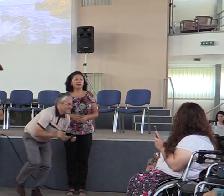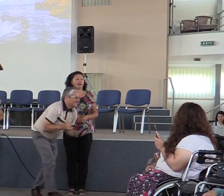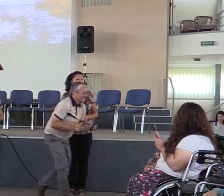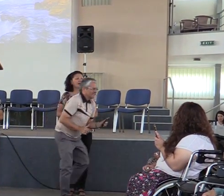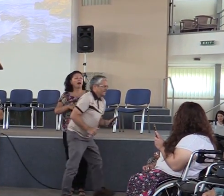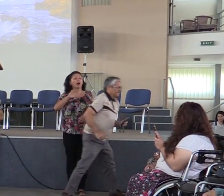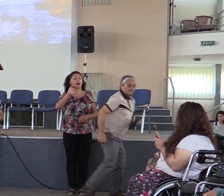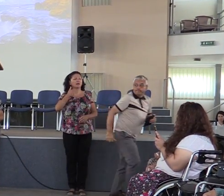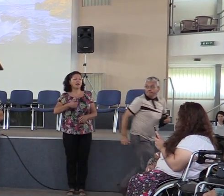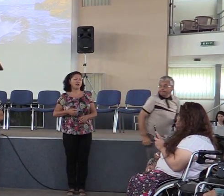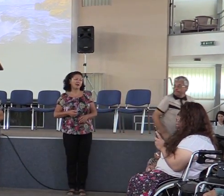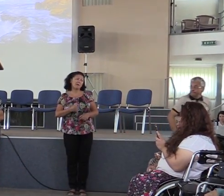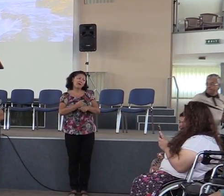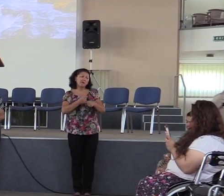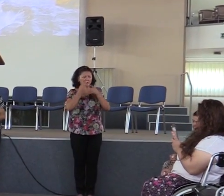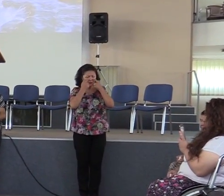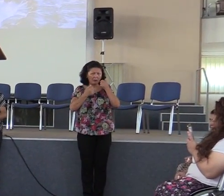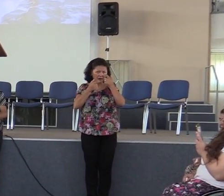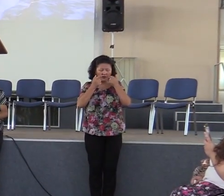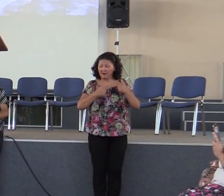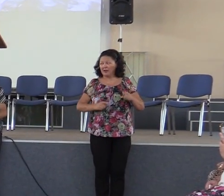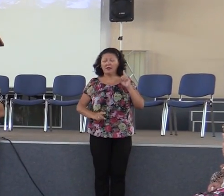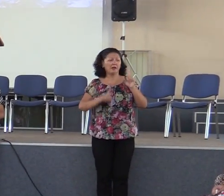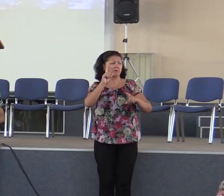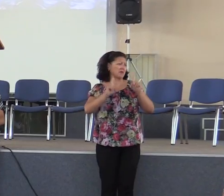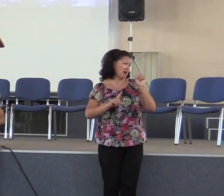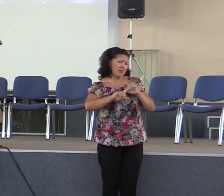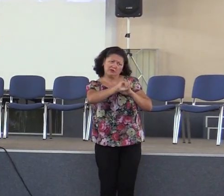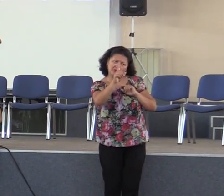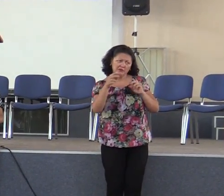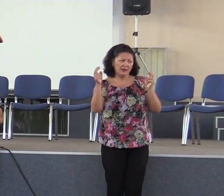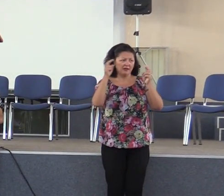Dacă nu te întâlneam, puteam să spun că